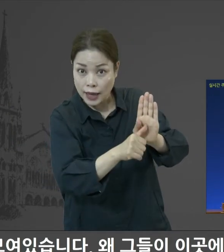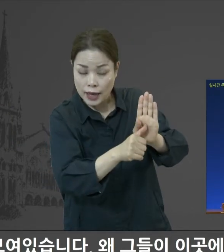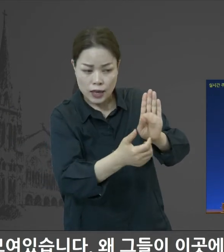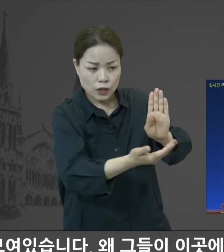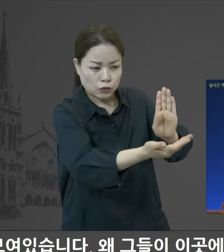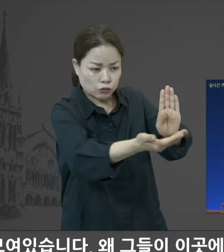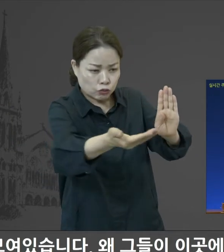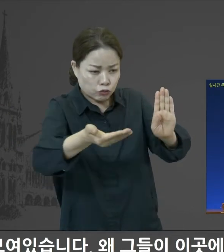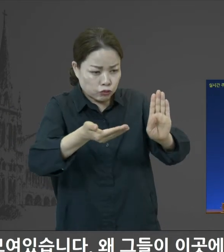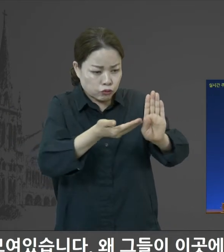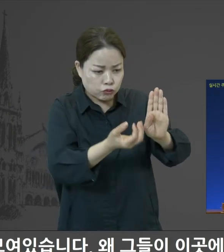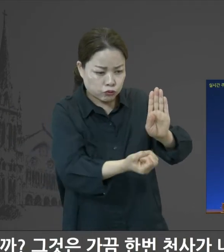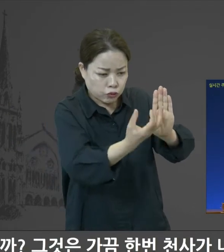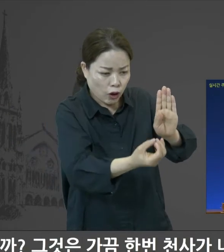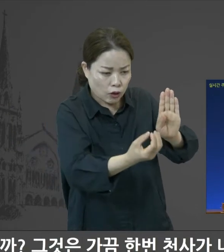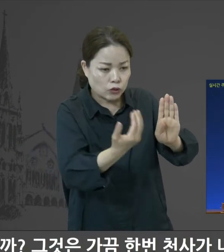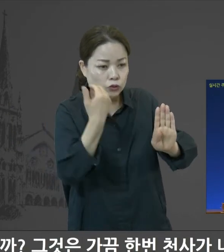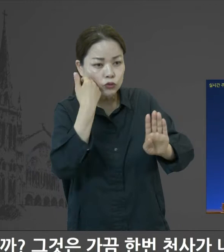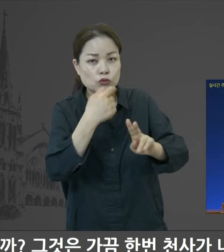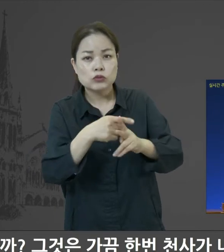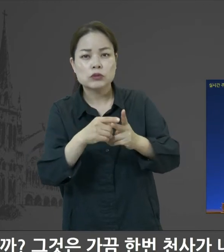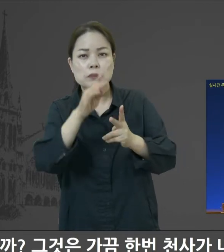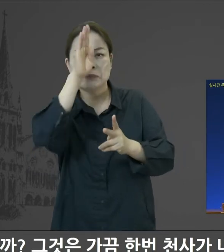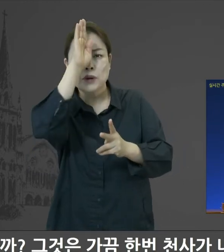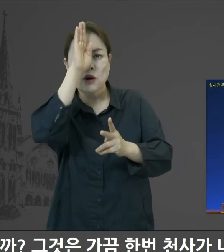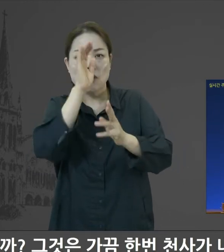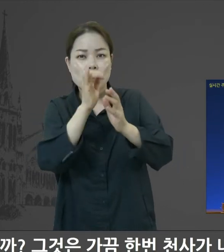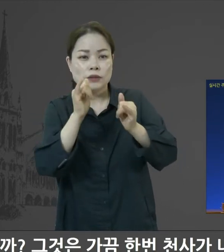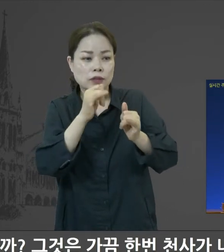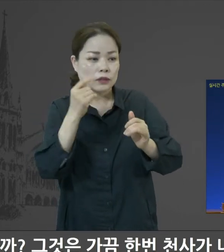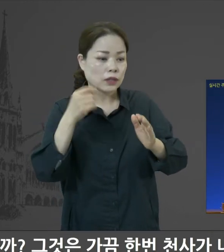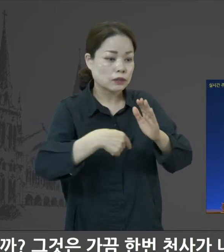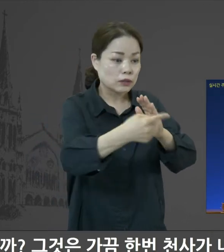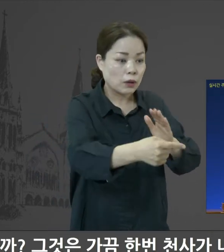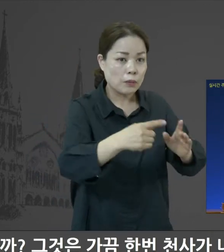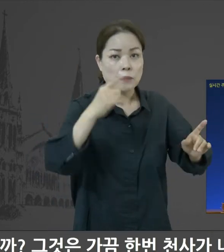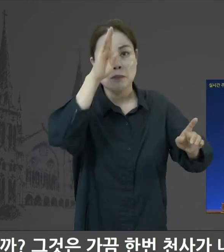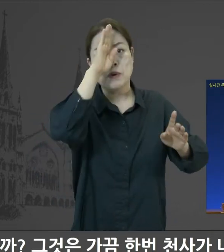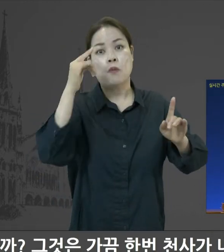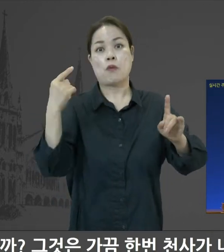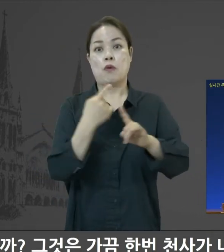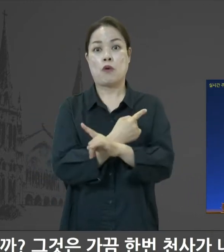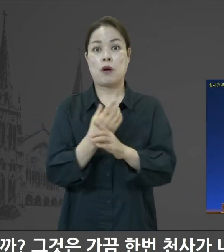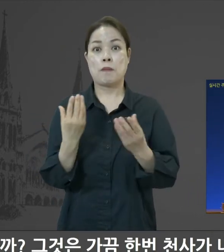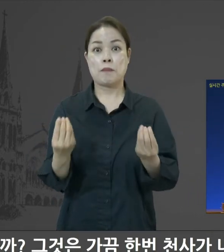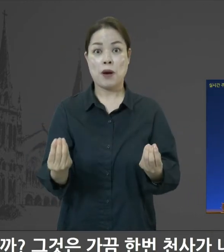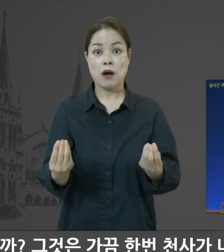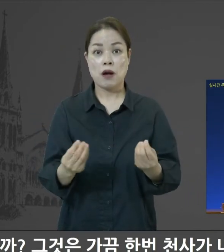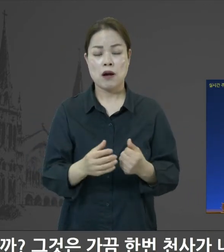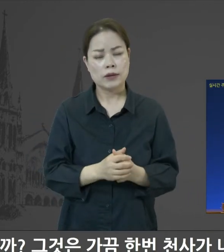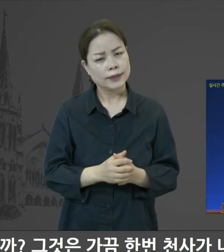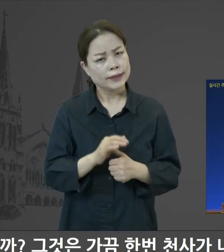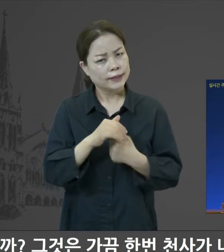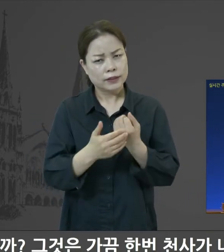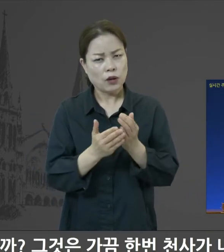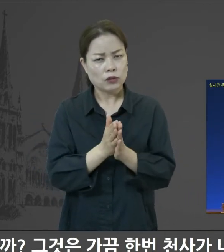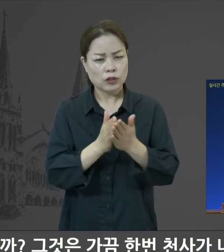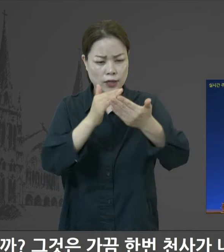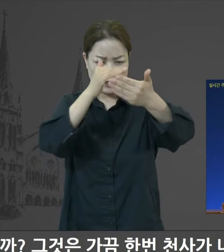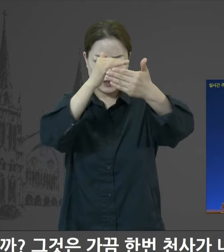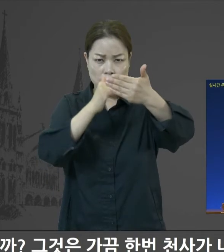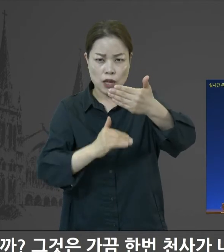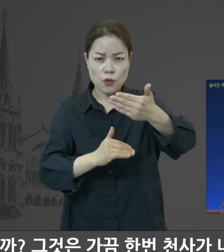때에 누구든지 들어가면 병이 낫게 된다는 소문 때문이었습니다. 그런데 오늘 성경은 그러한